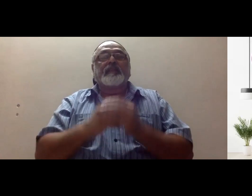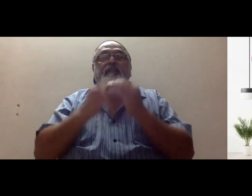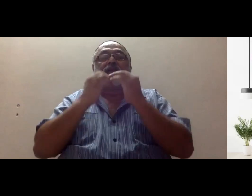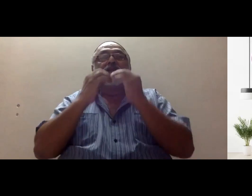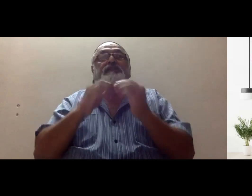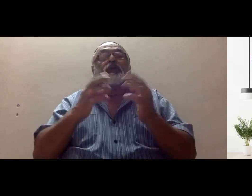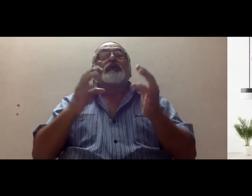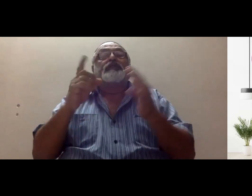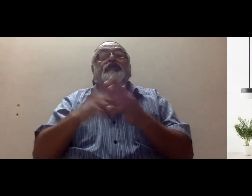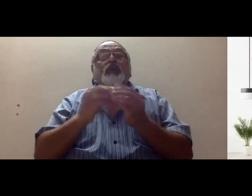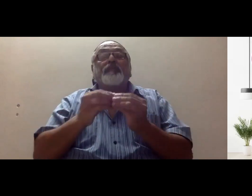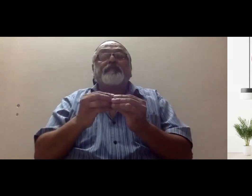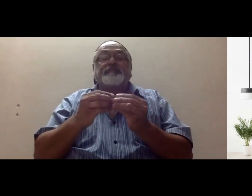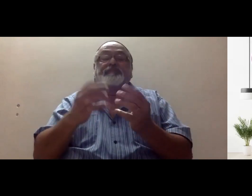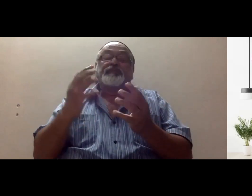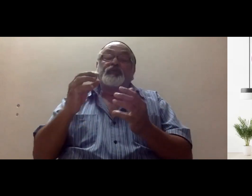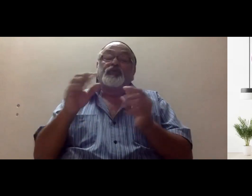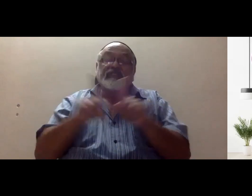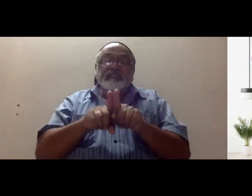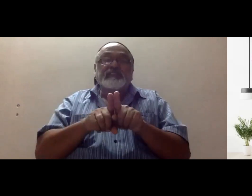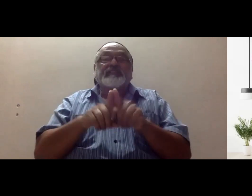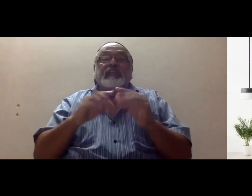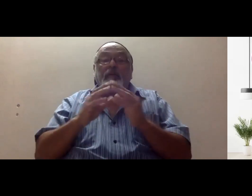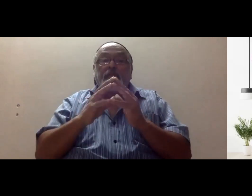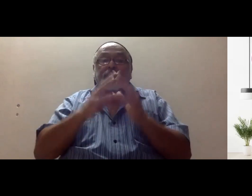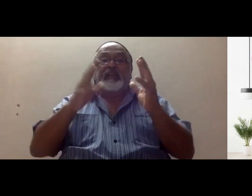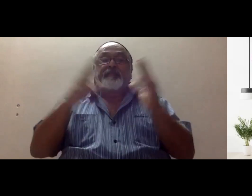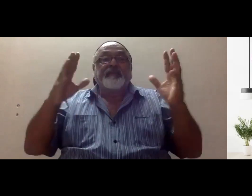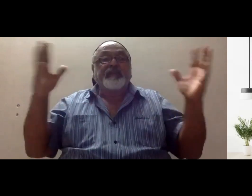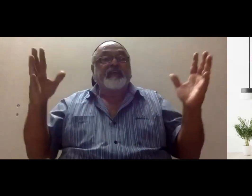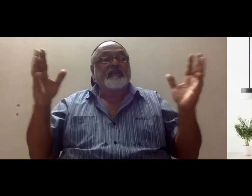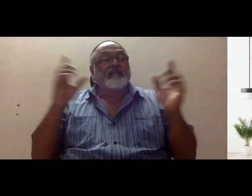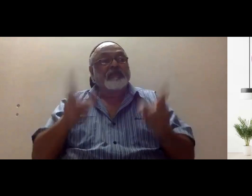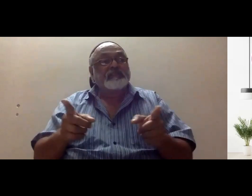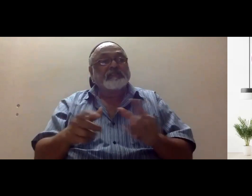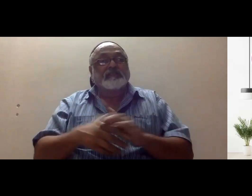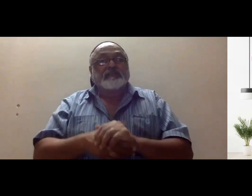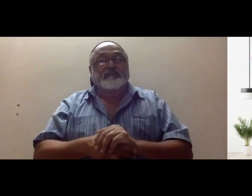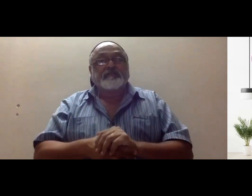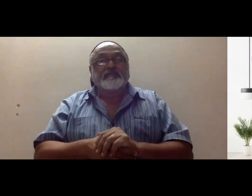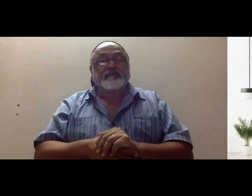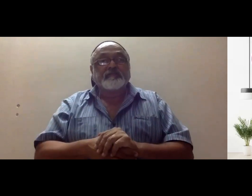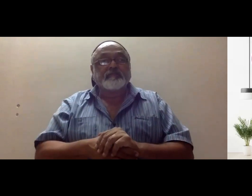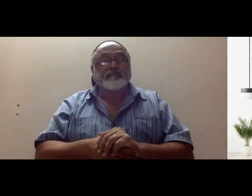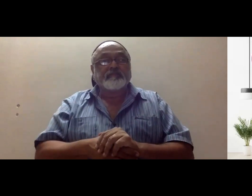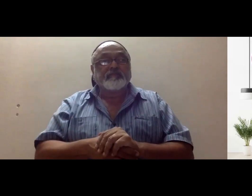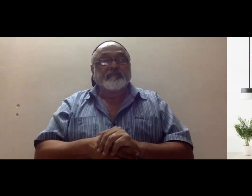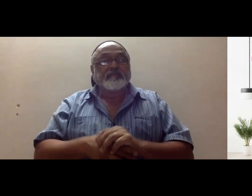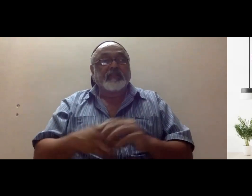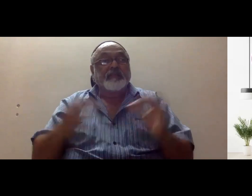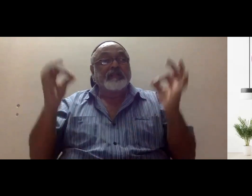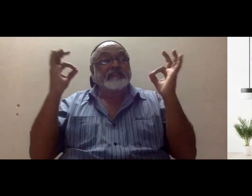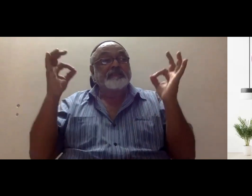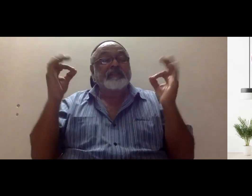स्केलेबल भी हो। बिल्कुल, देखिए हमने पुराने टाइम पे मैं भी एक स्पेशल एजुकेटर हूँ आप लोगों